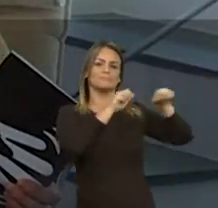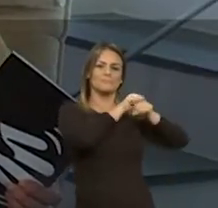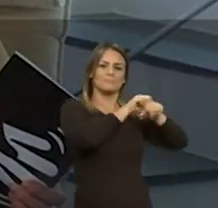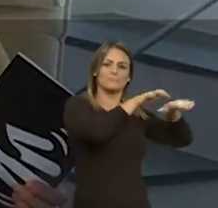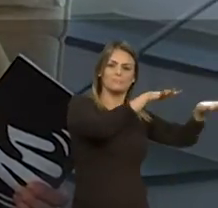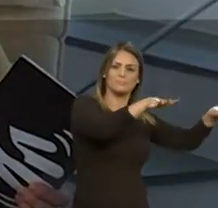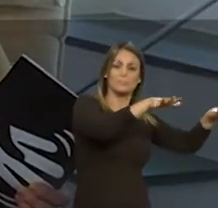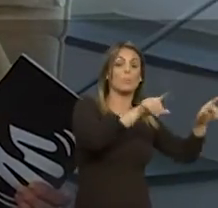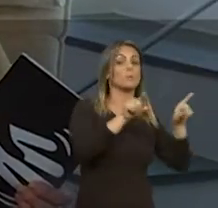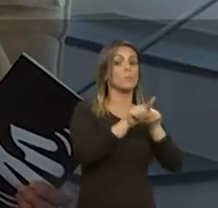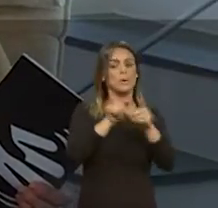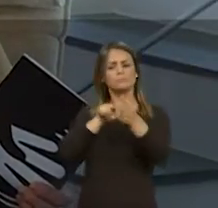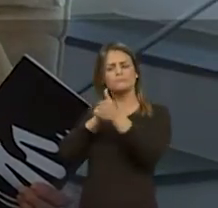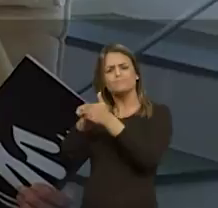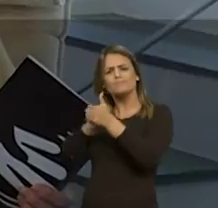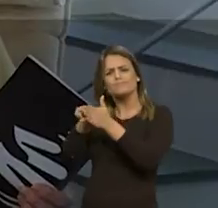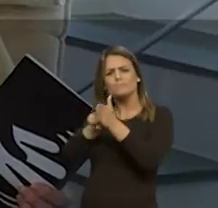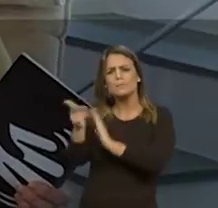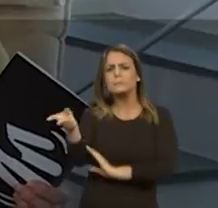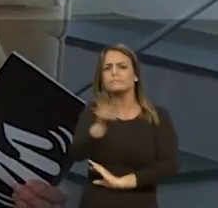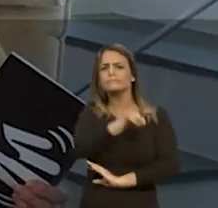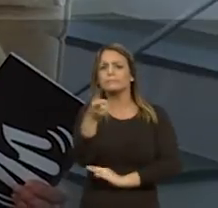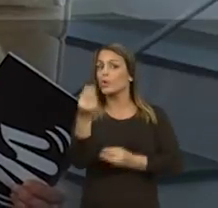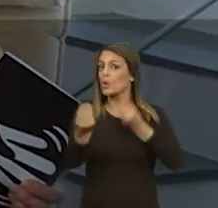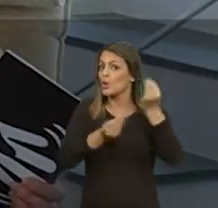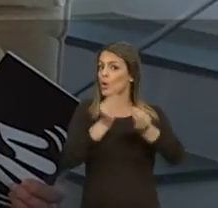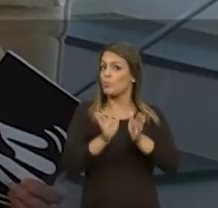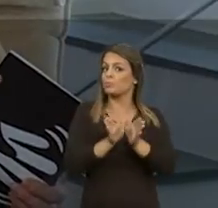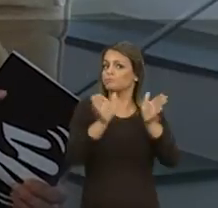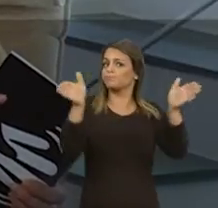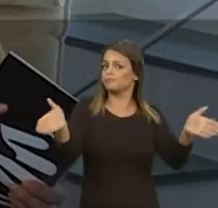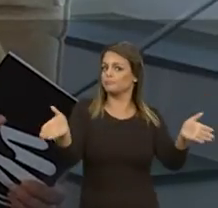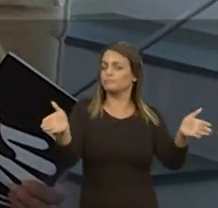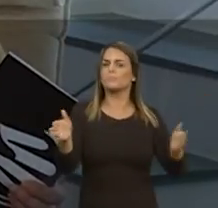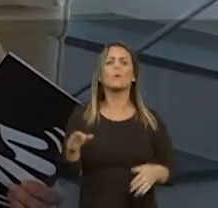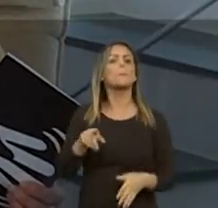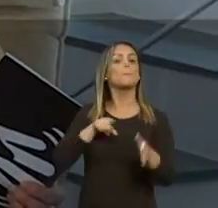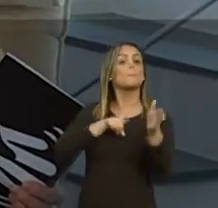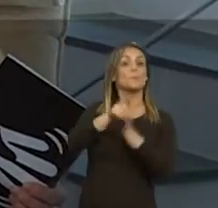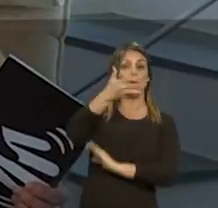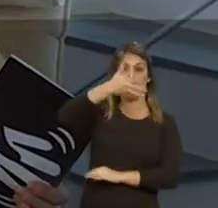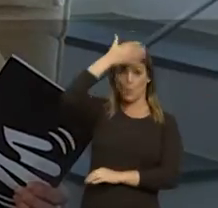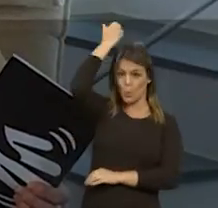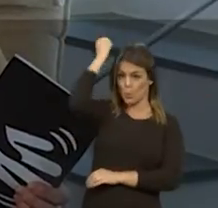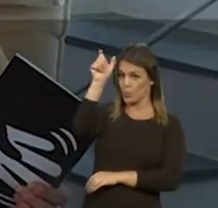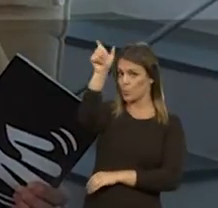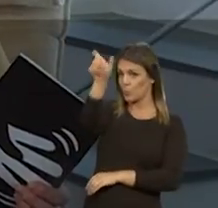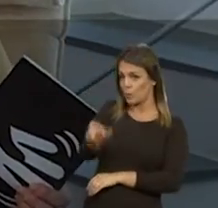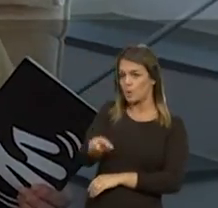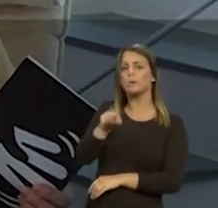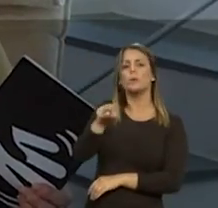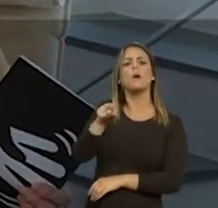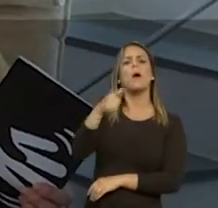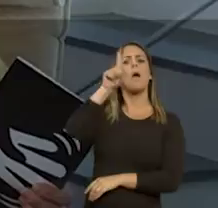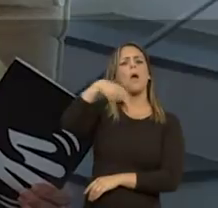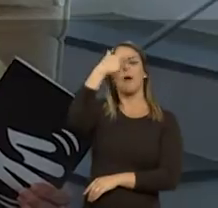e as experiências de pesquisa. Eu gostaria de saber, Luana, enquanto acadêmica do curso de